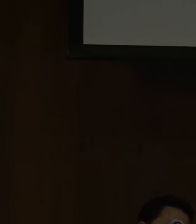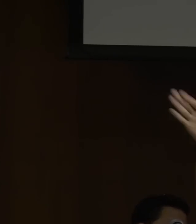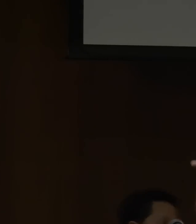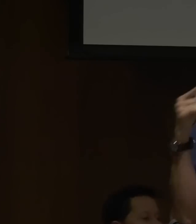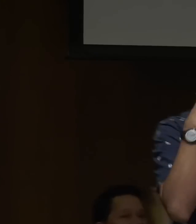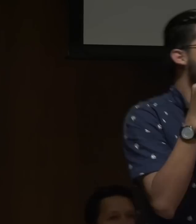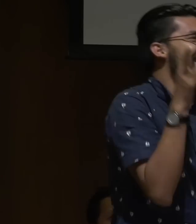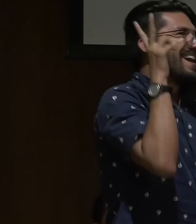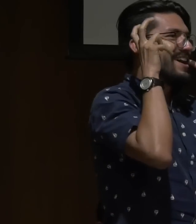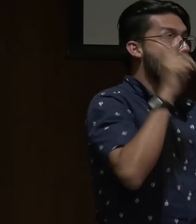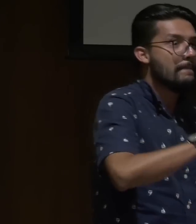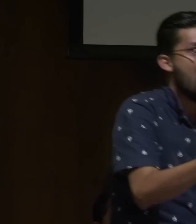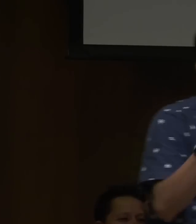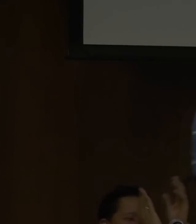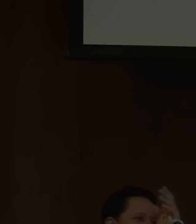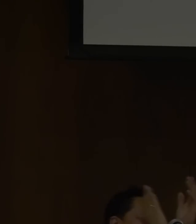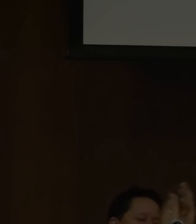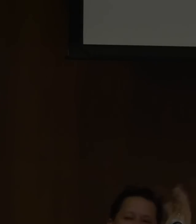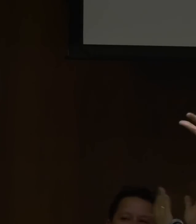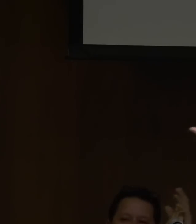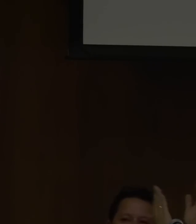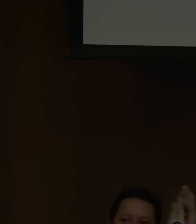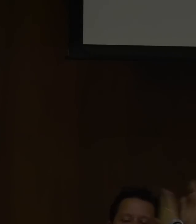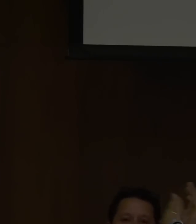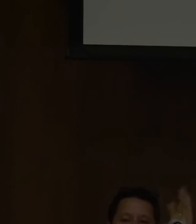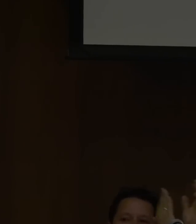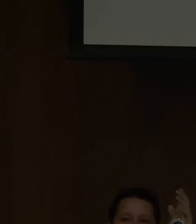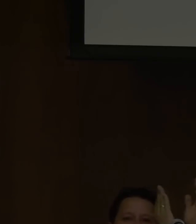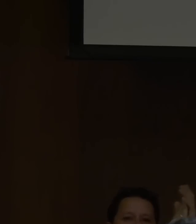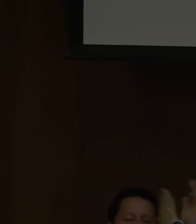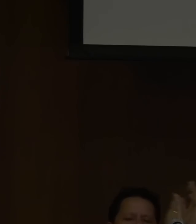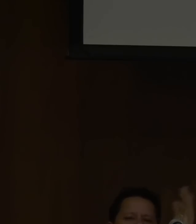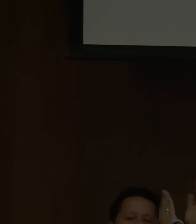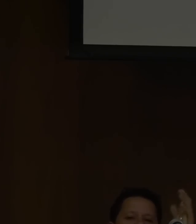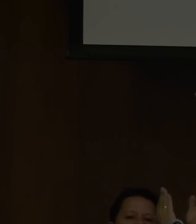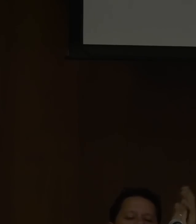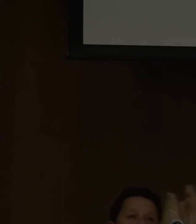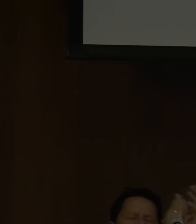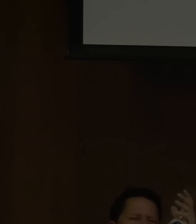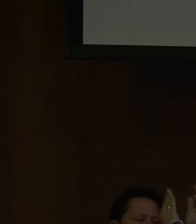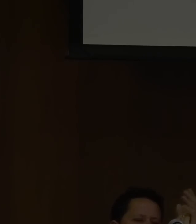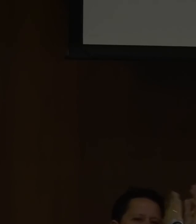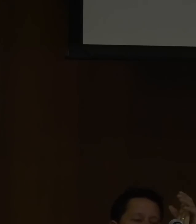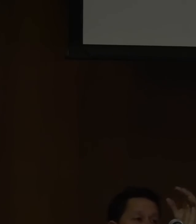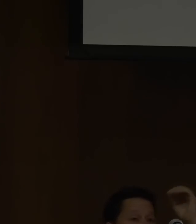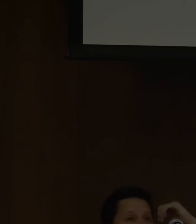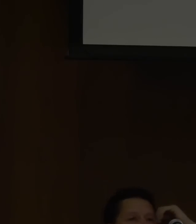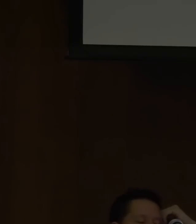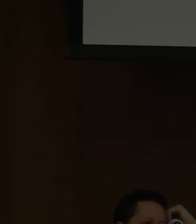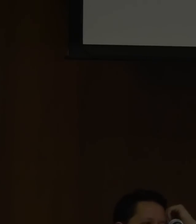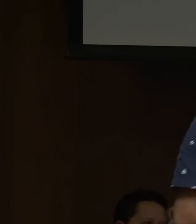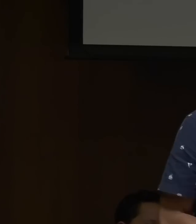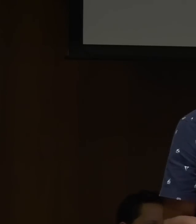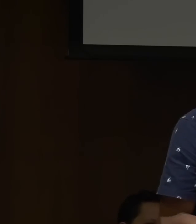Diosa Coronada, se la puedo dar, sí, se la puedo entregar, porque hay muchas veces que uno como persona sorda no sabe que existe todo